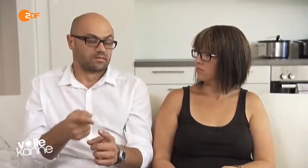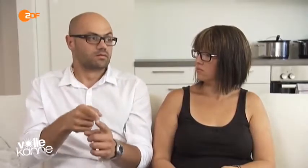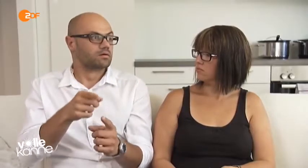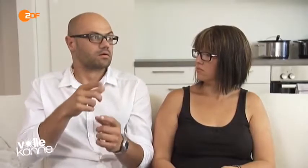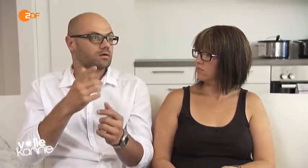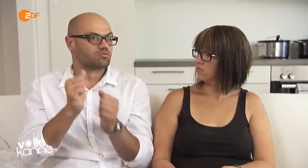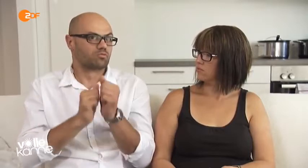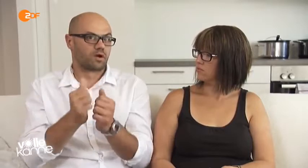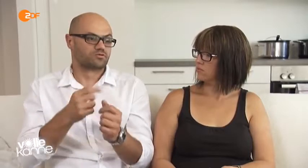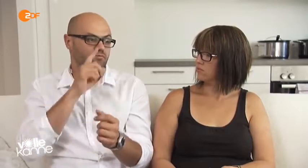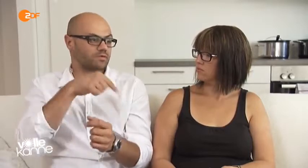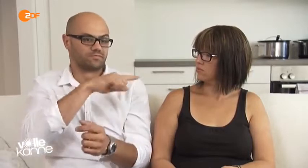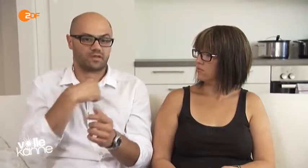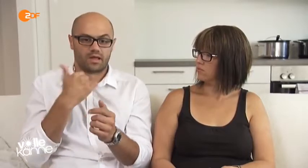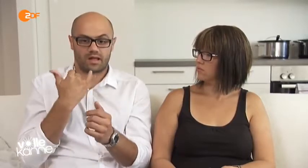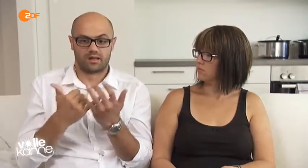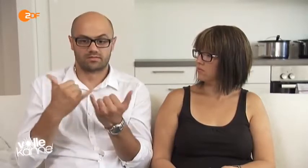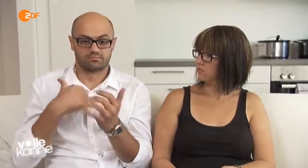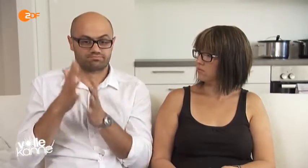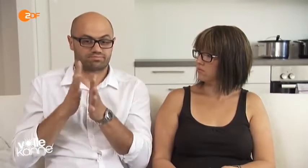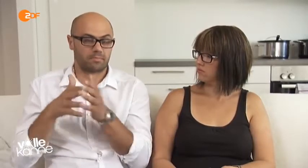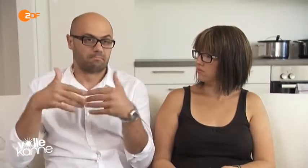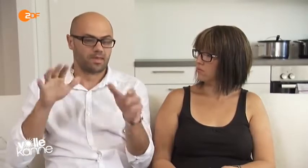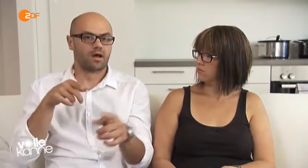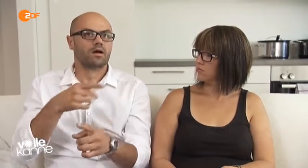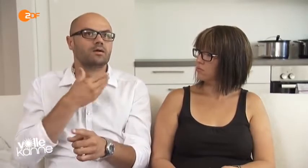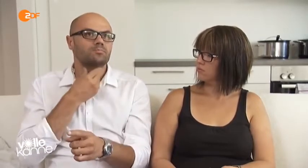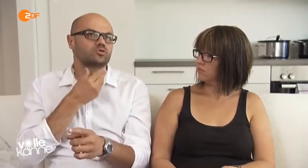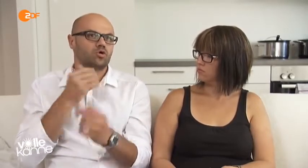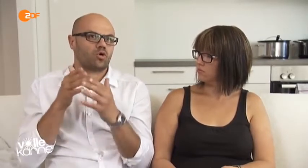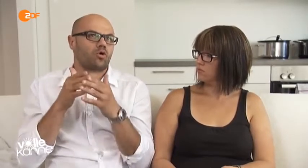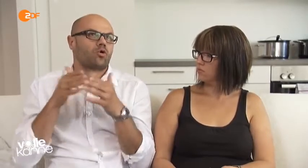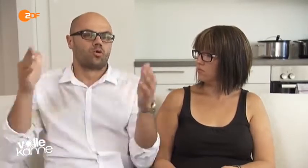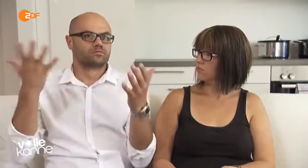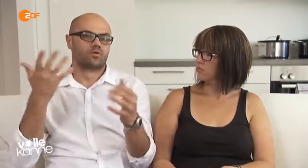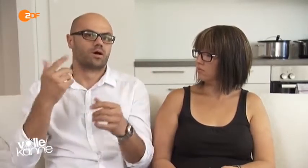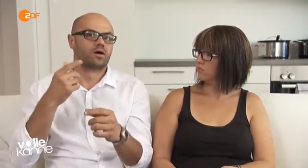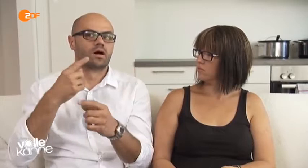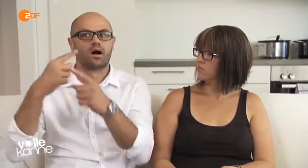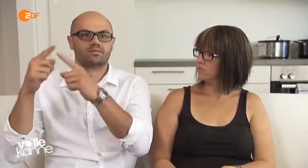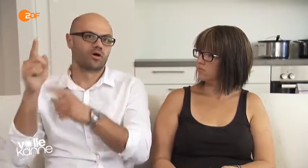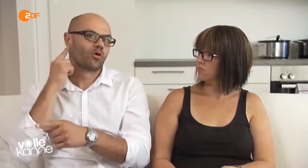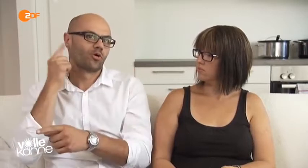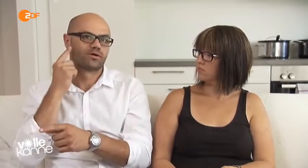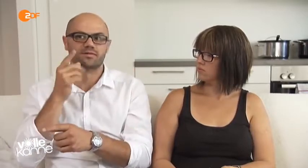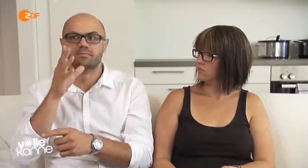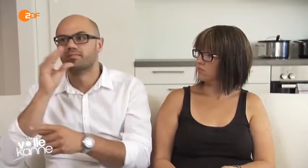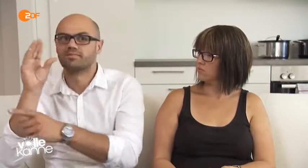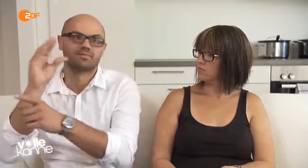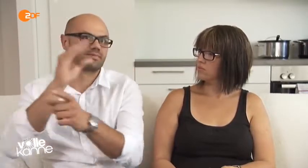Viele dachten, weil wir nicht sprechen könnten, würde sich ihr Spracherwerb schlecht entwickeln. Sie hat aber die Lautsprache eigenständig erworben. Weil